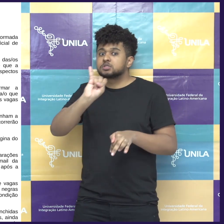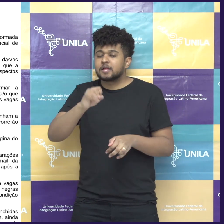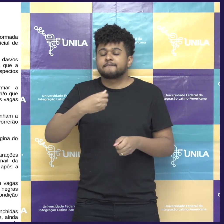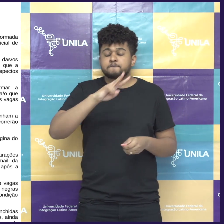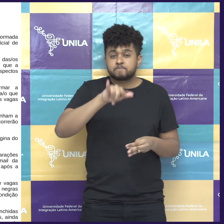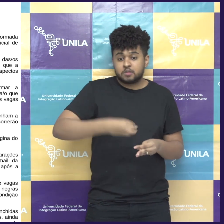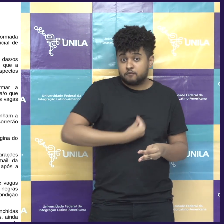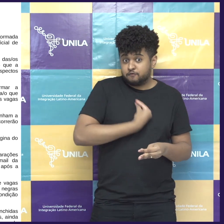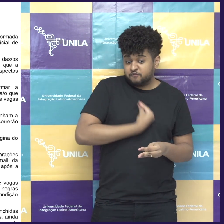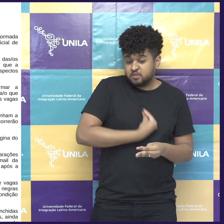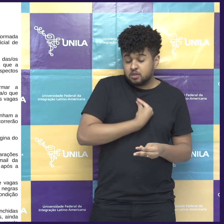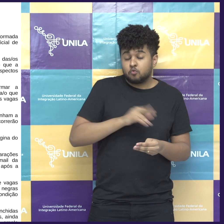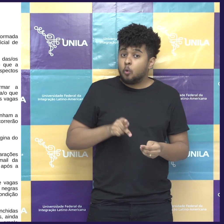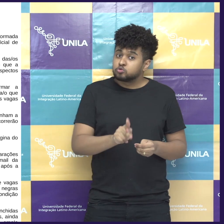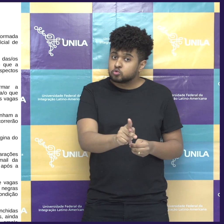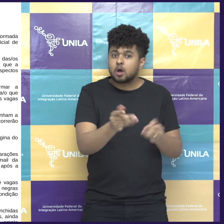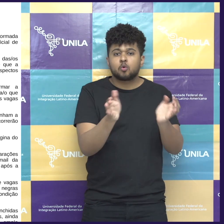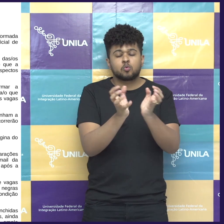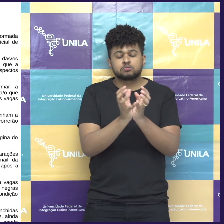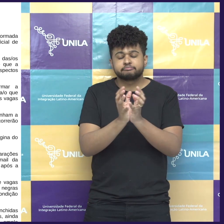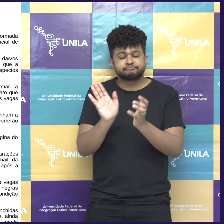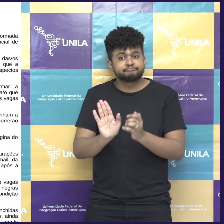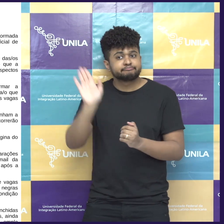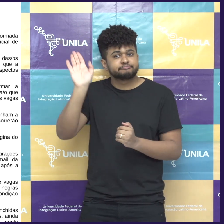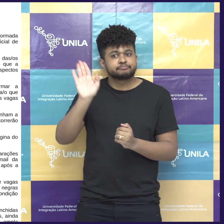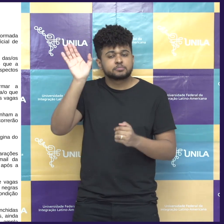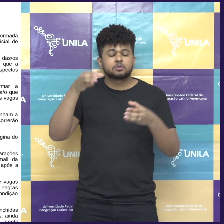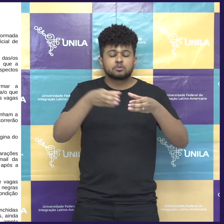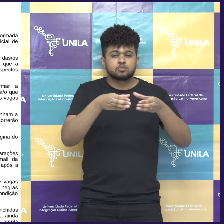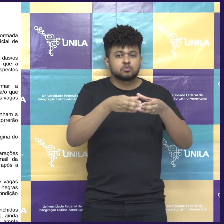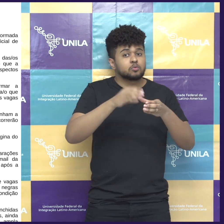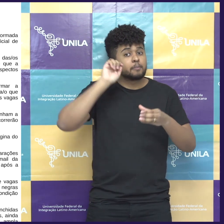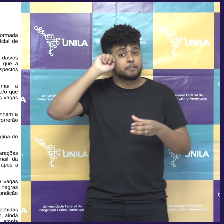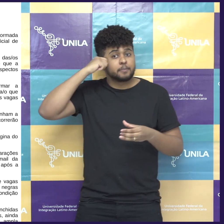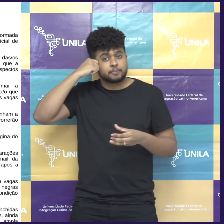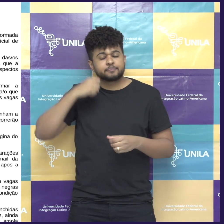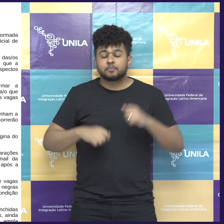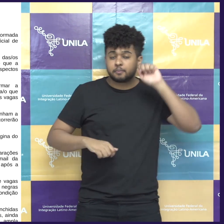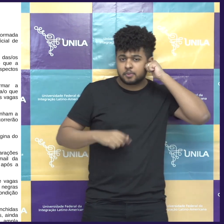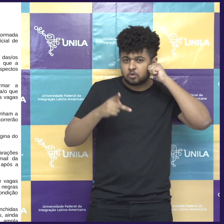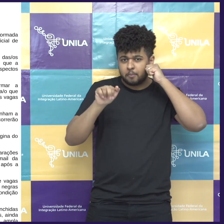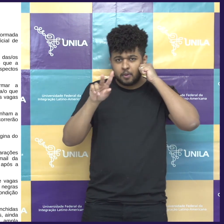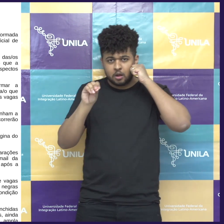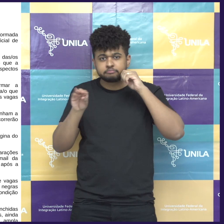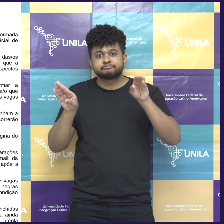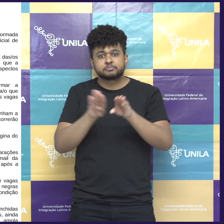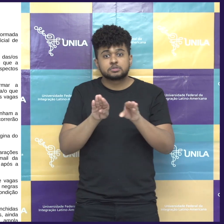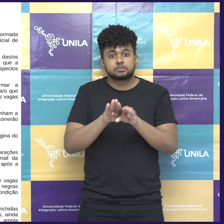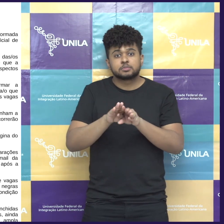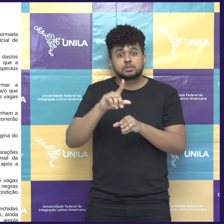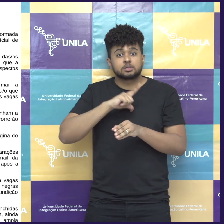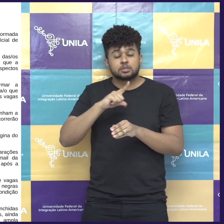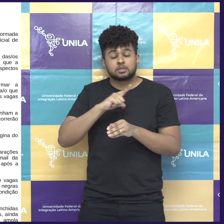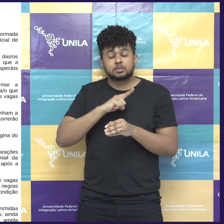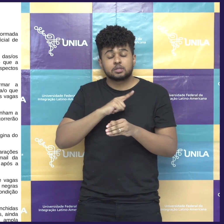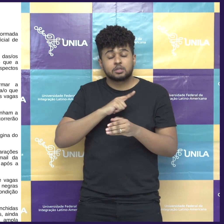dos candidatos na concorrência às vagas reservadas para negras, negros, sendo que a verificação da